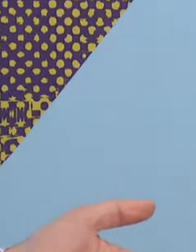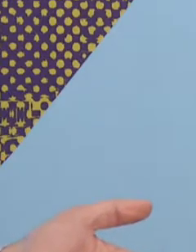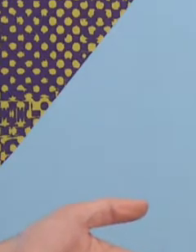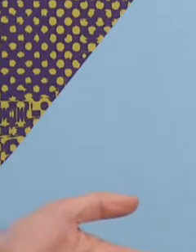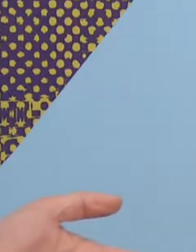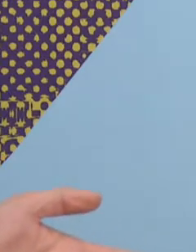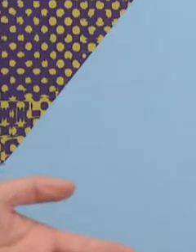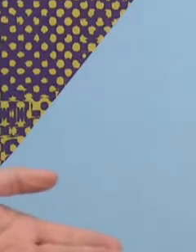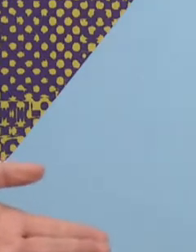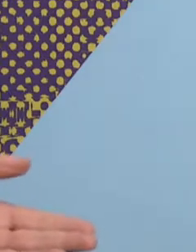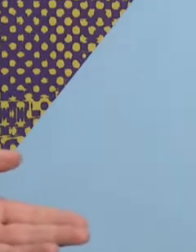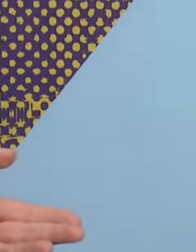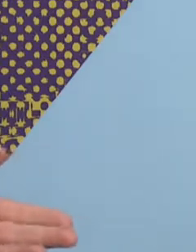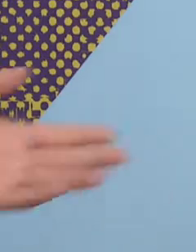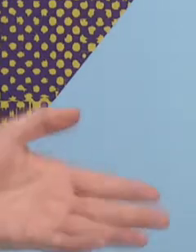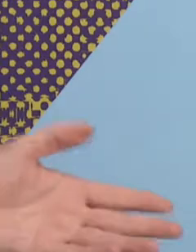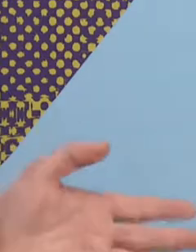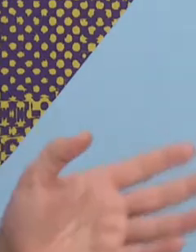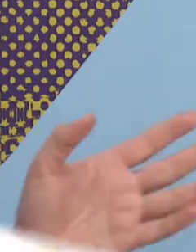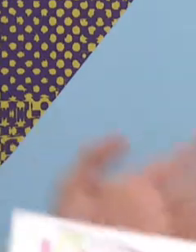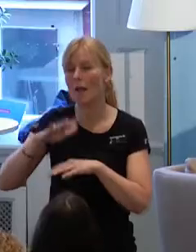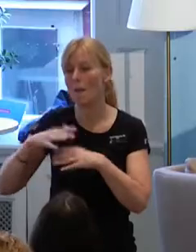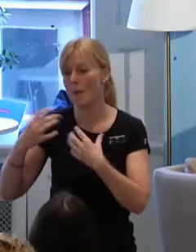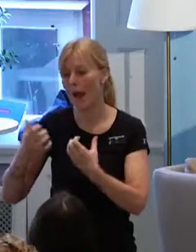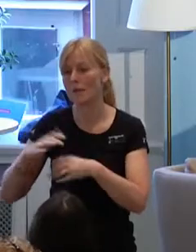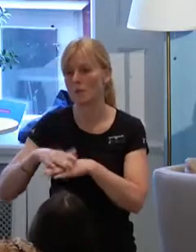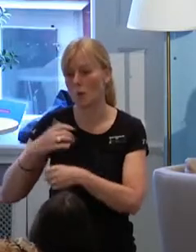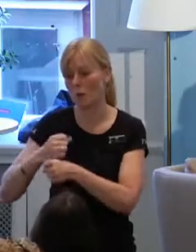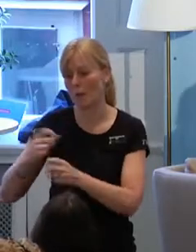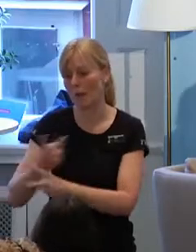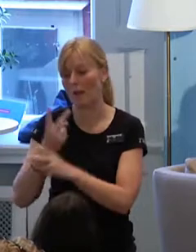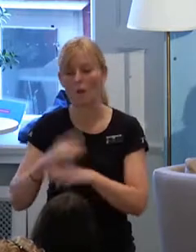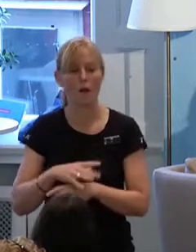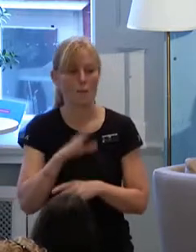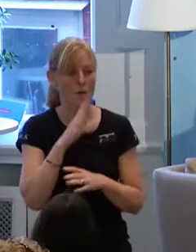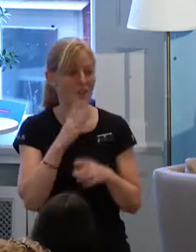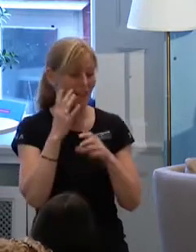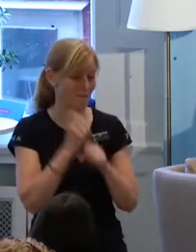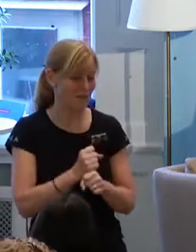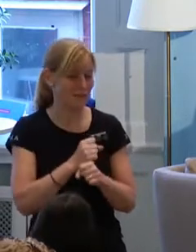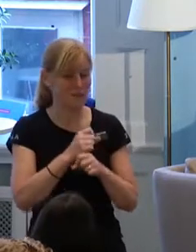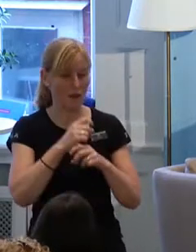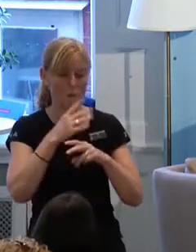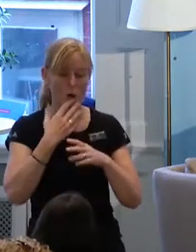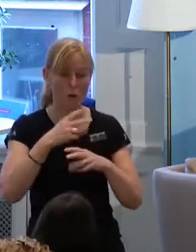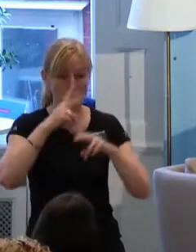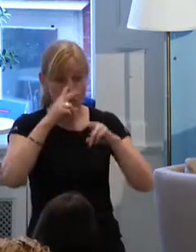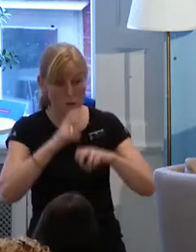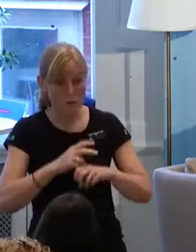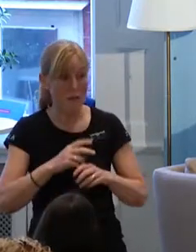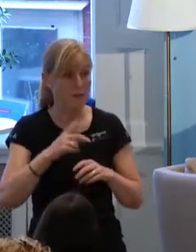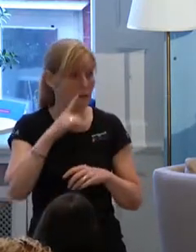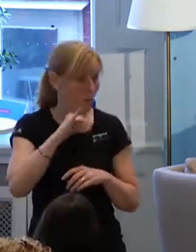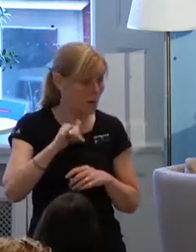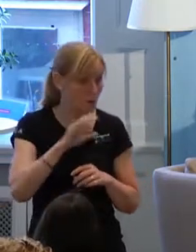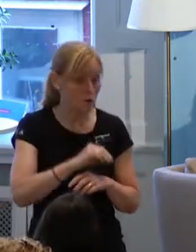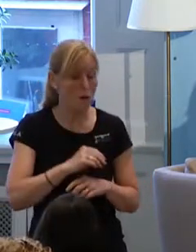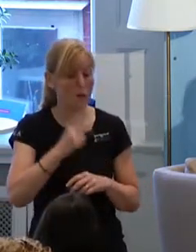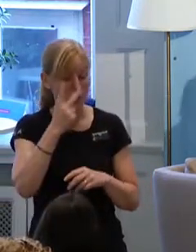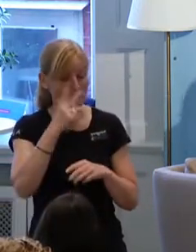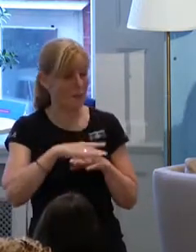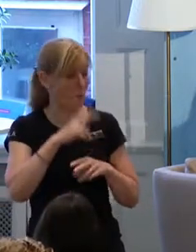oss även teori praktiskt på jobbet. Ja, men samtidigt, vi ska inte fastna i att prata forskningspolitik, men tittar man på